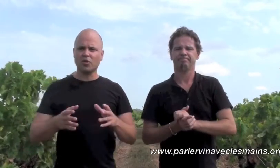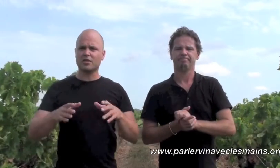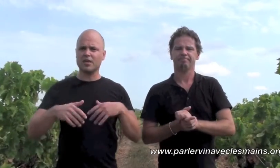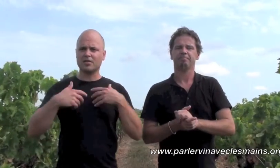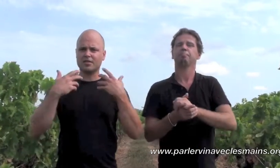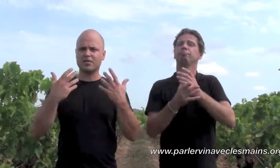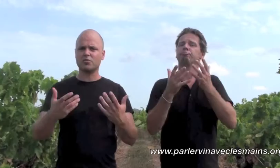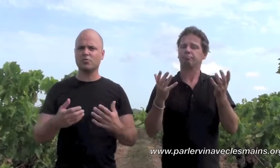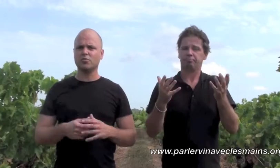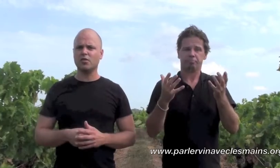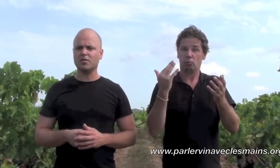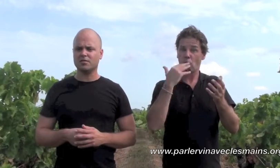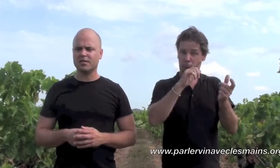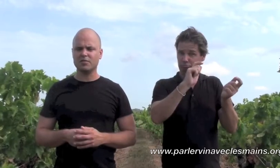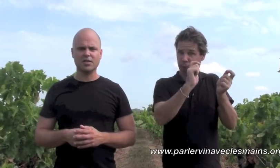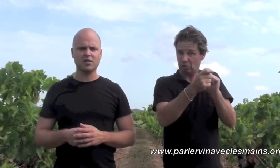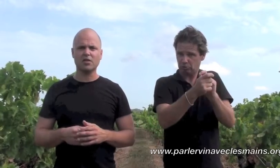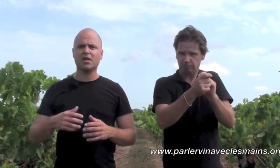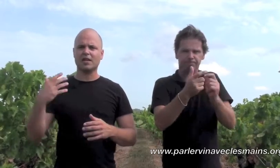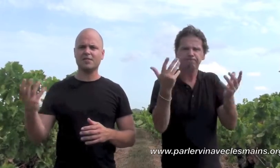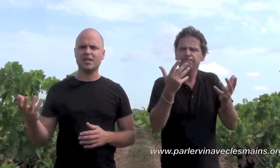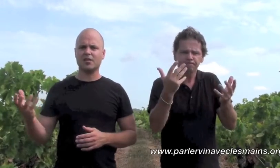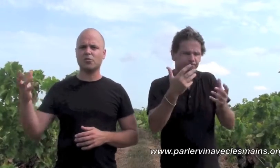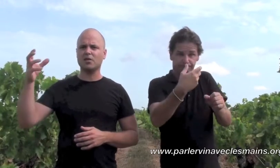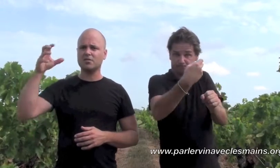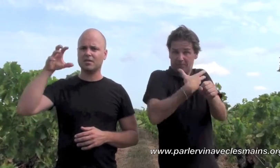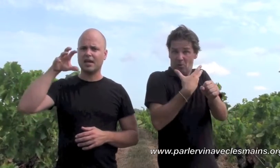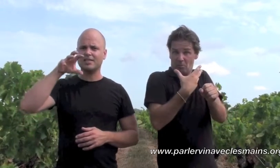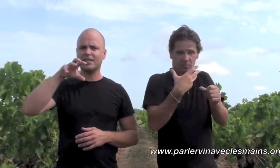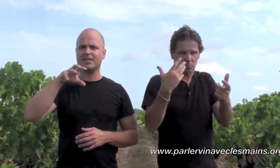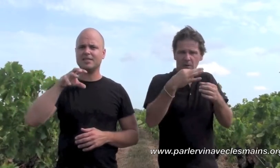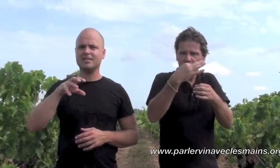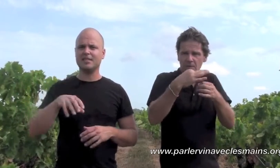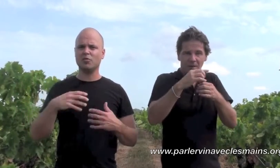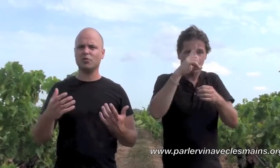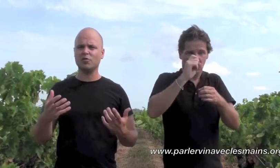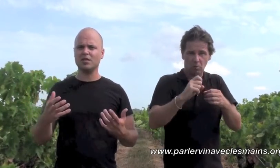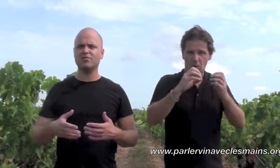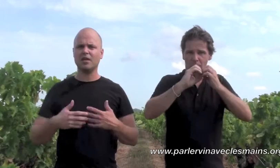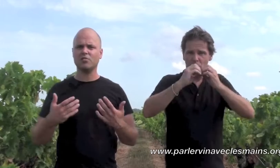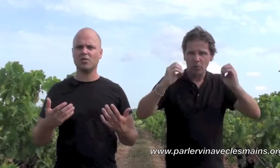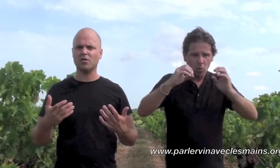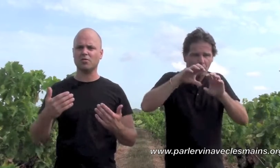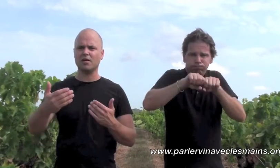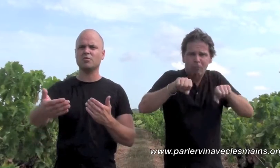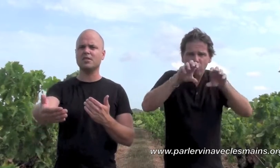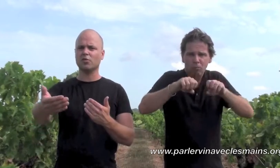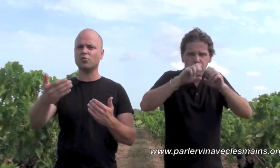Donc déjà que ça change de couleur, ça veut dire que la vigne elle commence à synthétiser les molécules qui font la couleur, qu'on va aussi